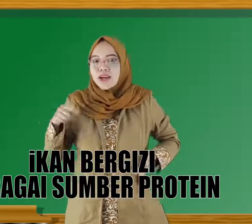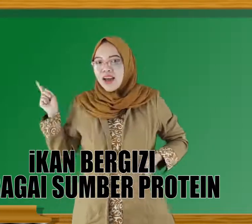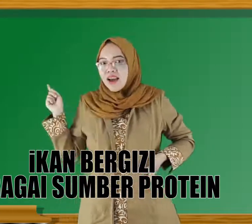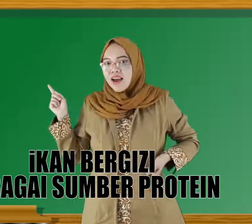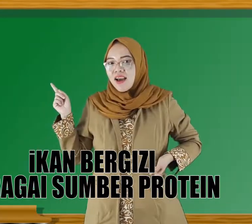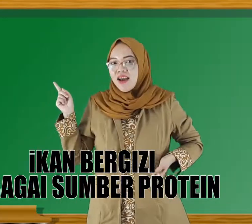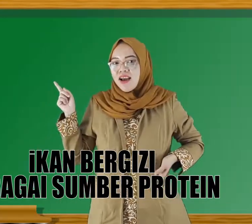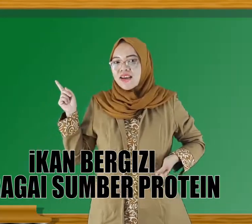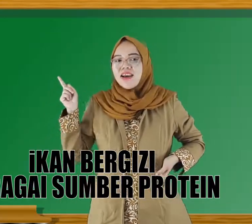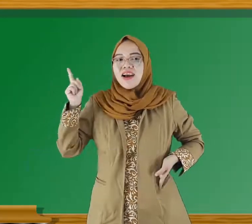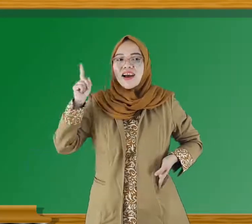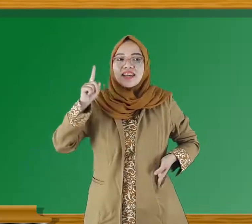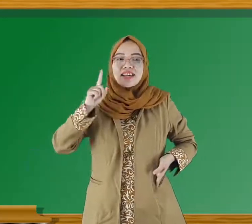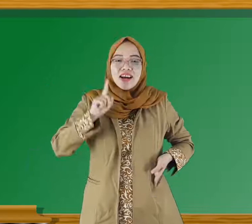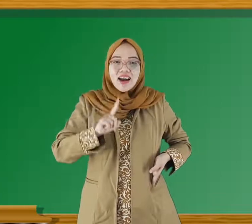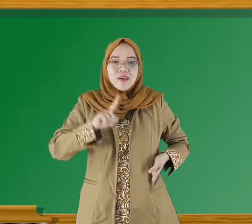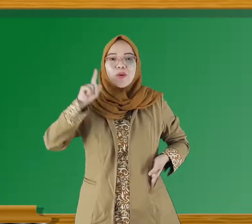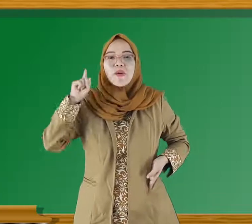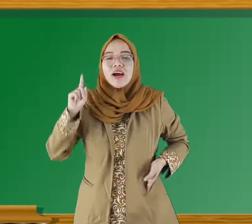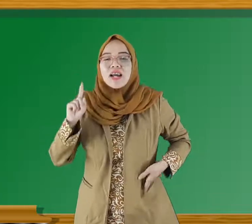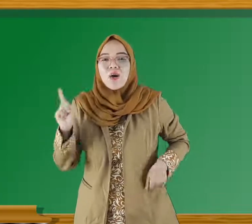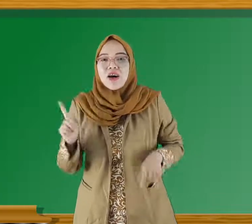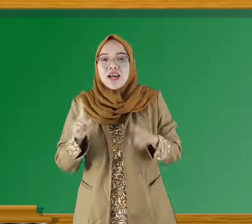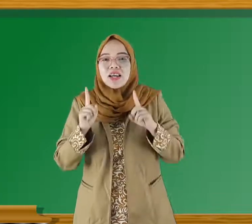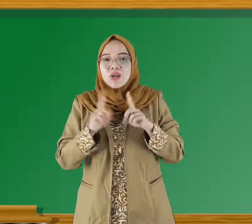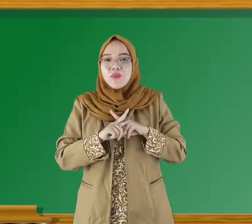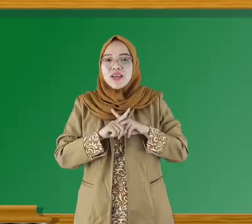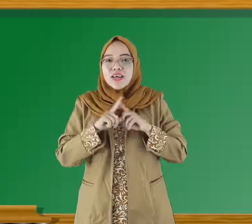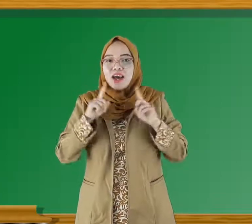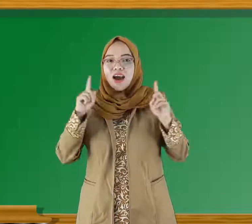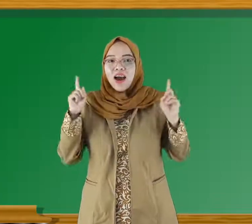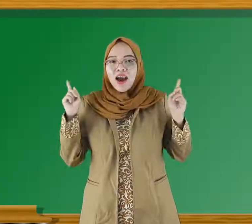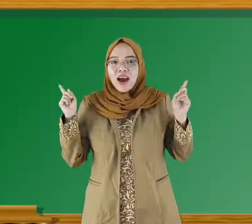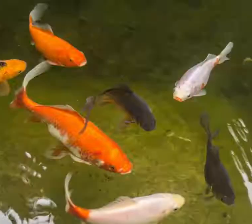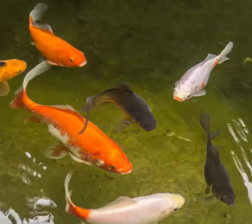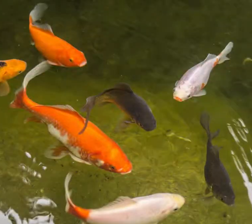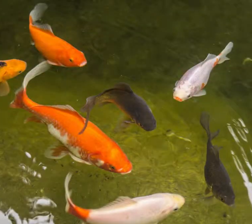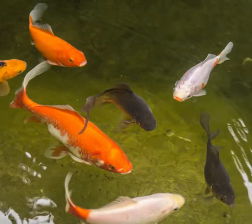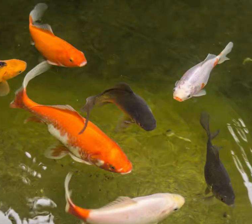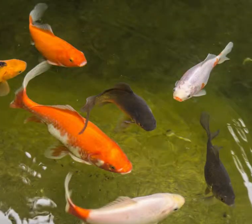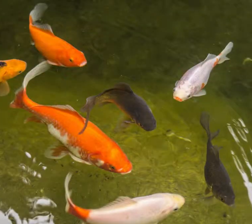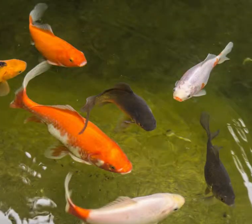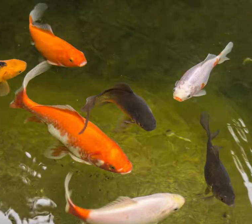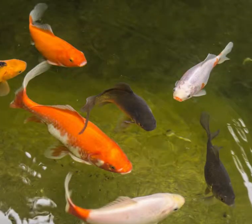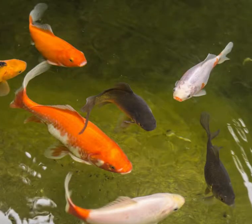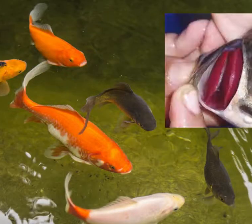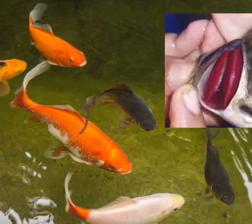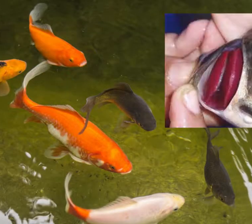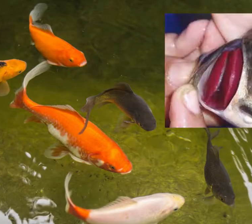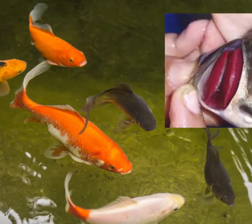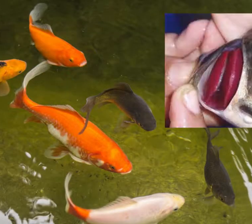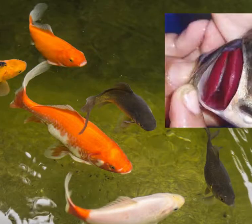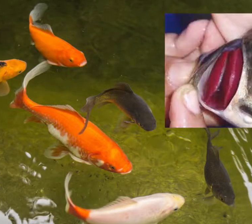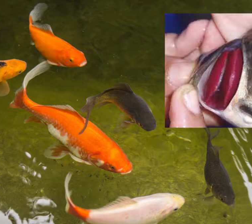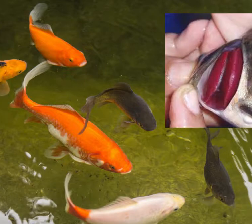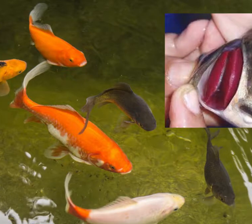mana? Ya, ikan merupakan hewan yang hidup di air. Nah, ikan bernafas dengan